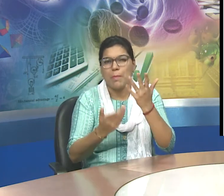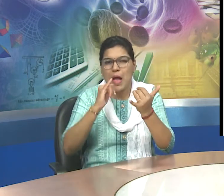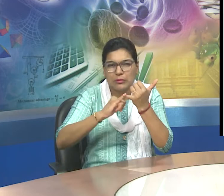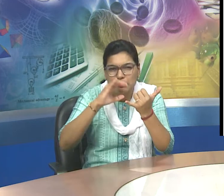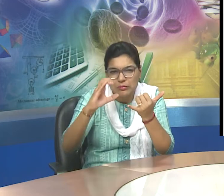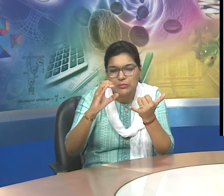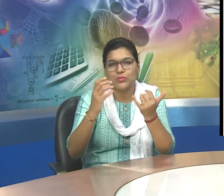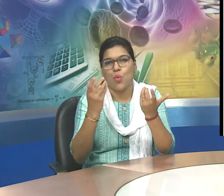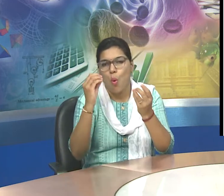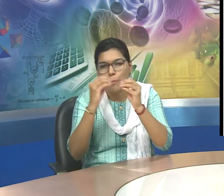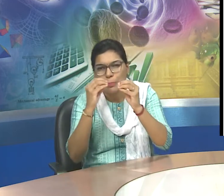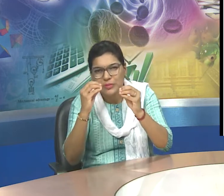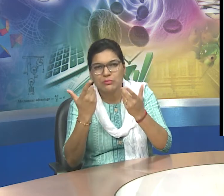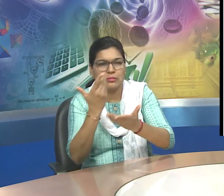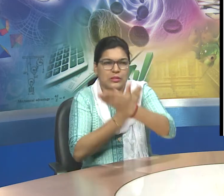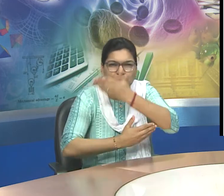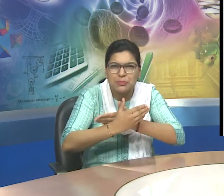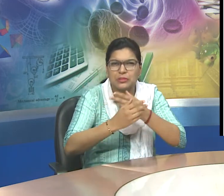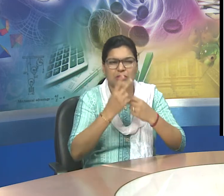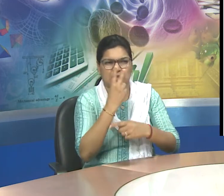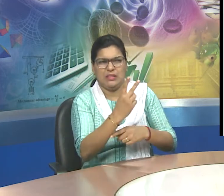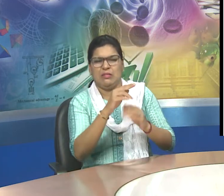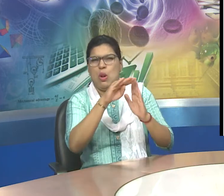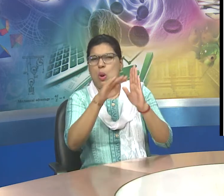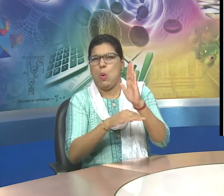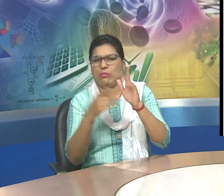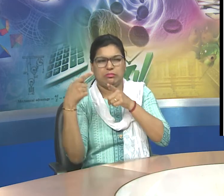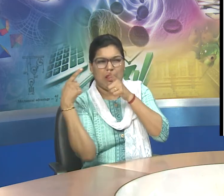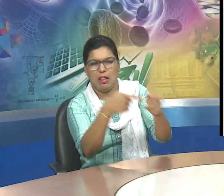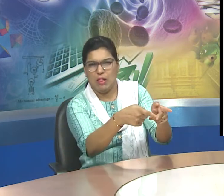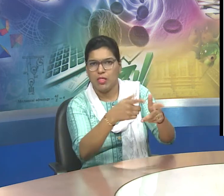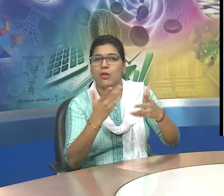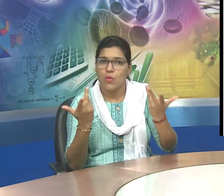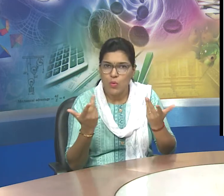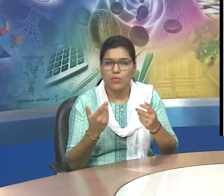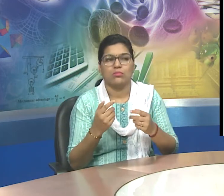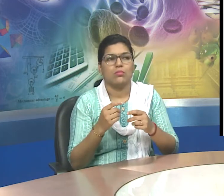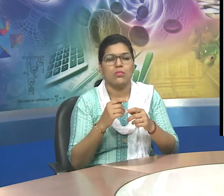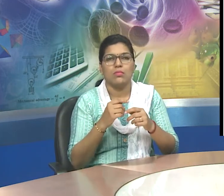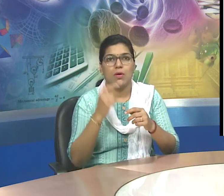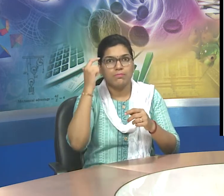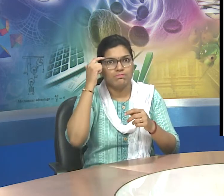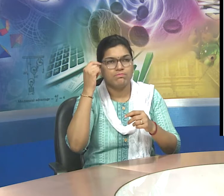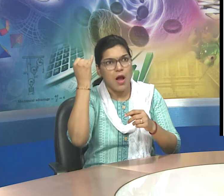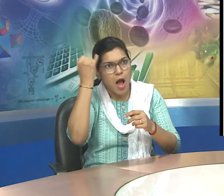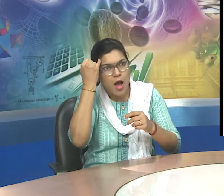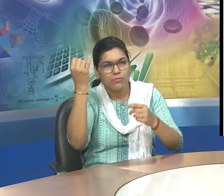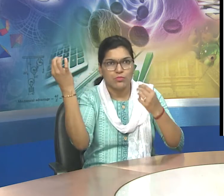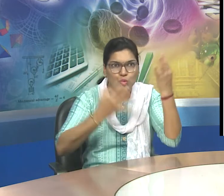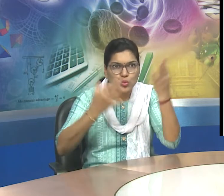तुम अच्छे नहीं हो काम में, या कोई किसी को बोले कि भाई तुम इस प्रकार नहीं हो, नीची जाति